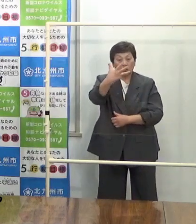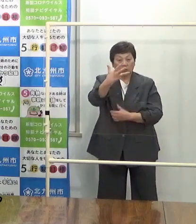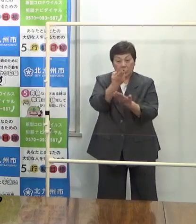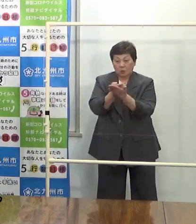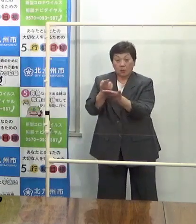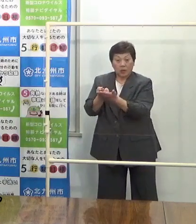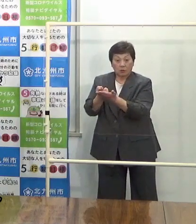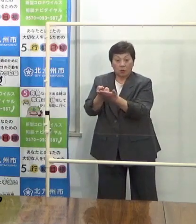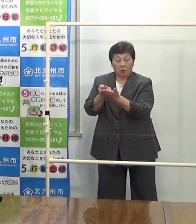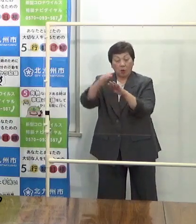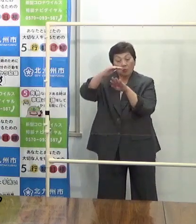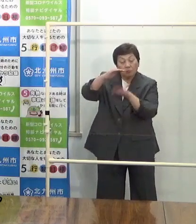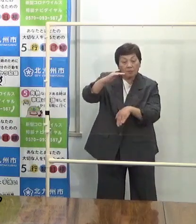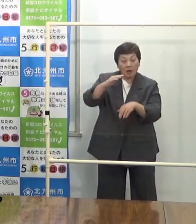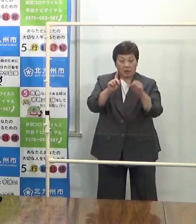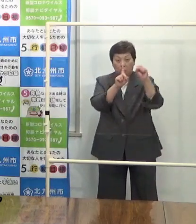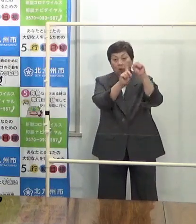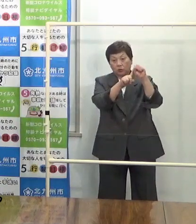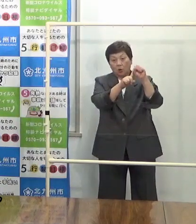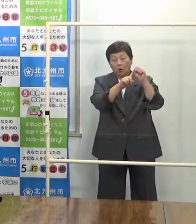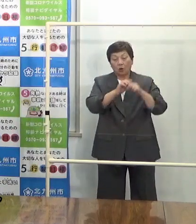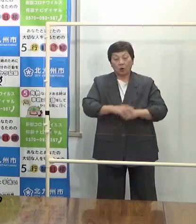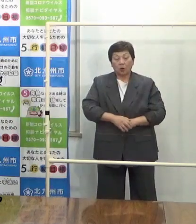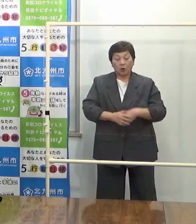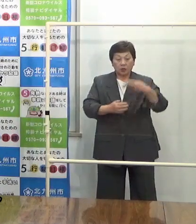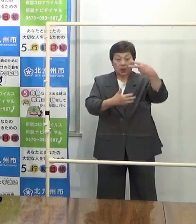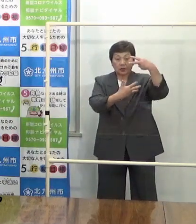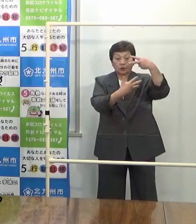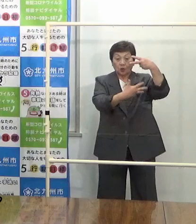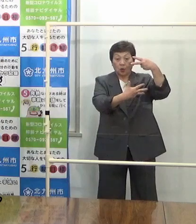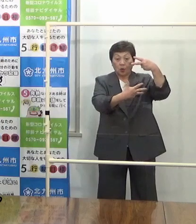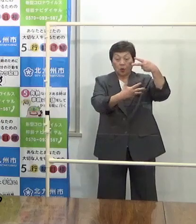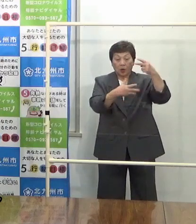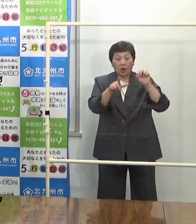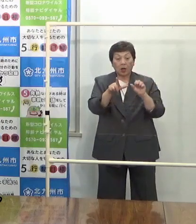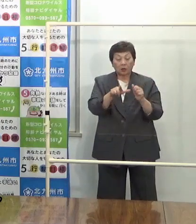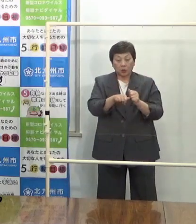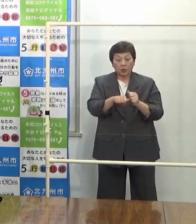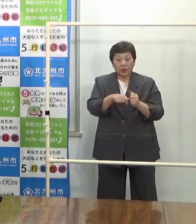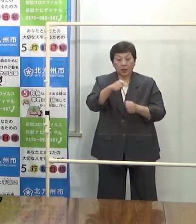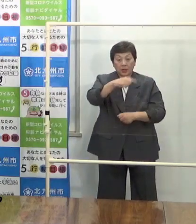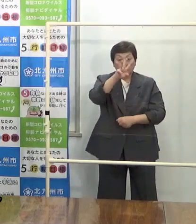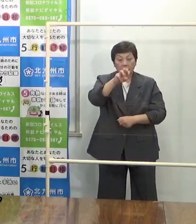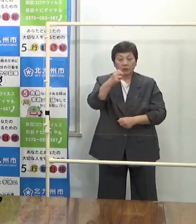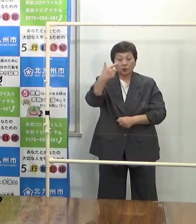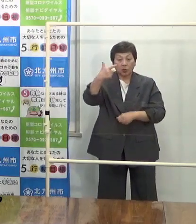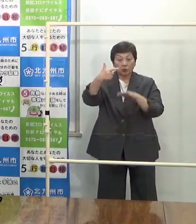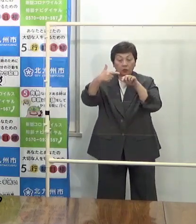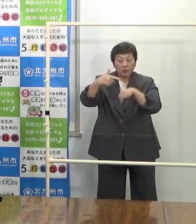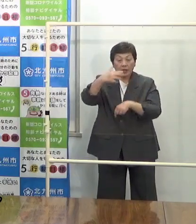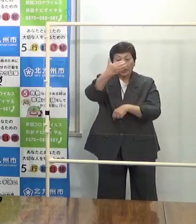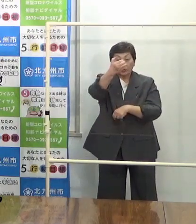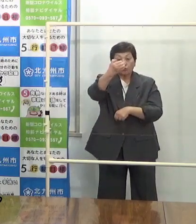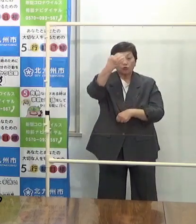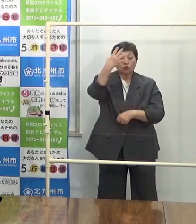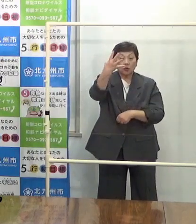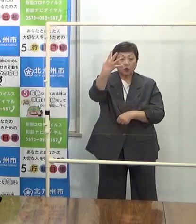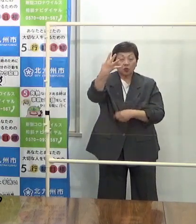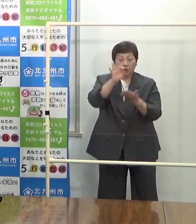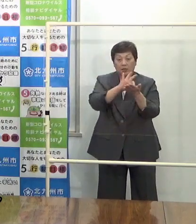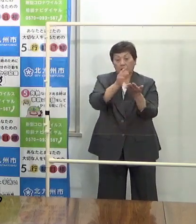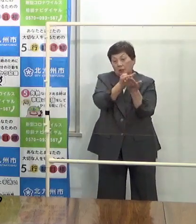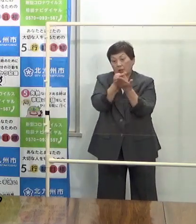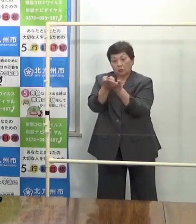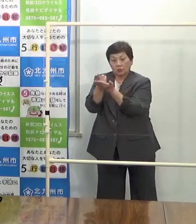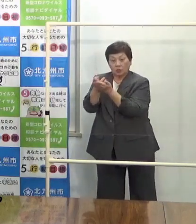満が目標となります。2月8日時点で見ると136床のうち94床が稼働しておりま